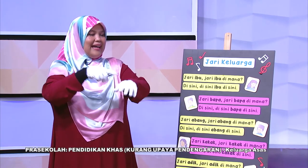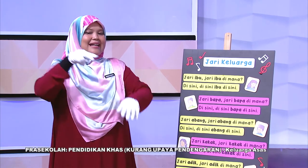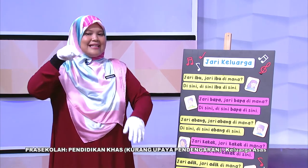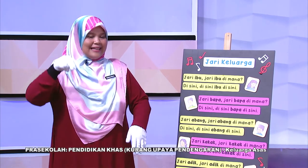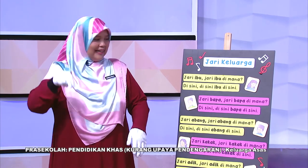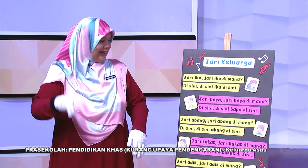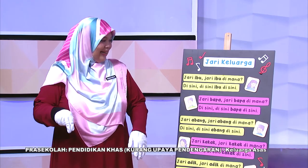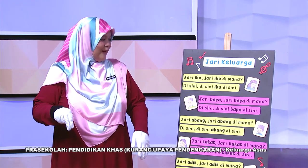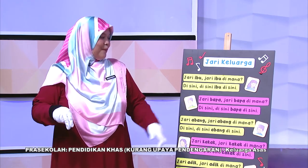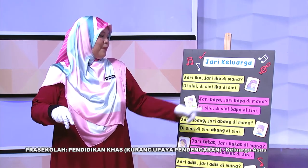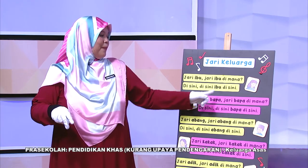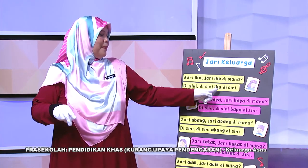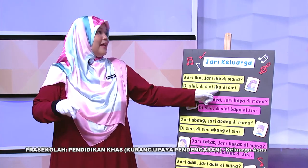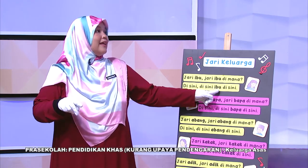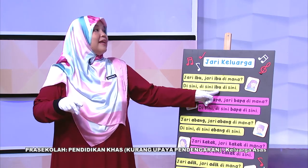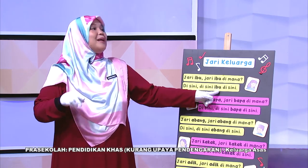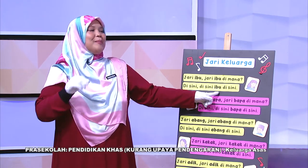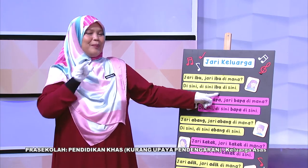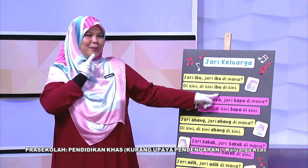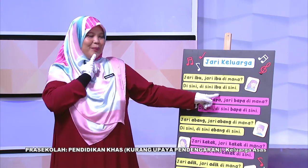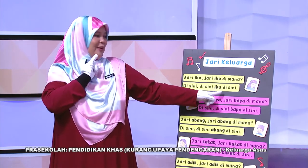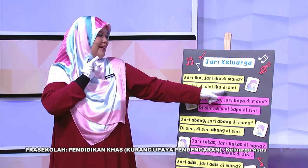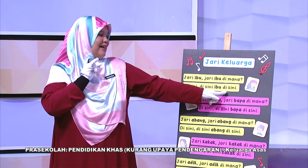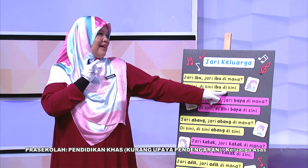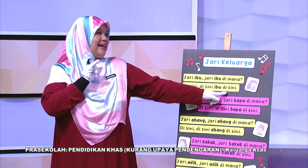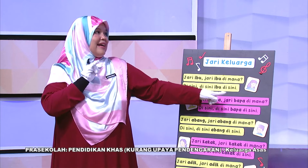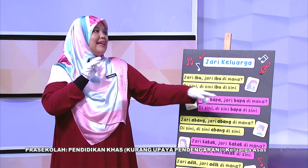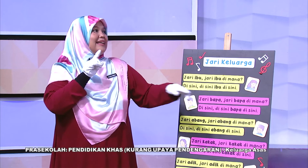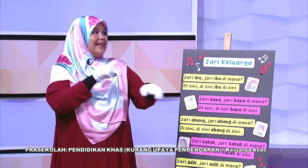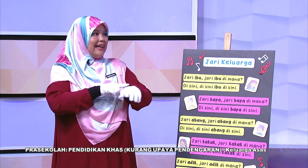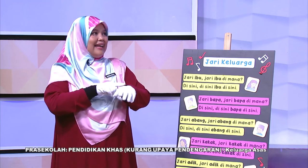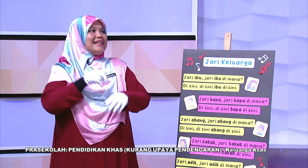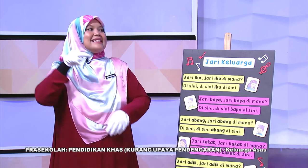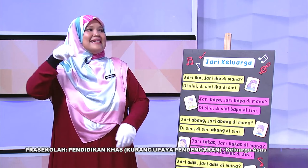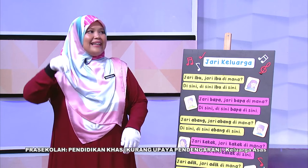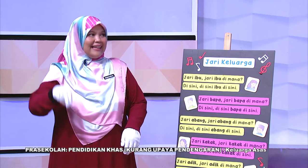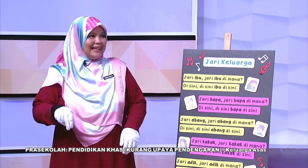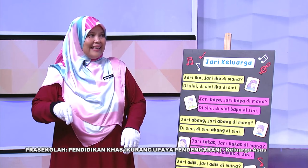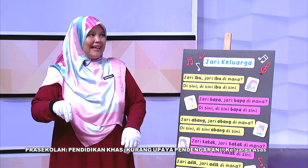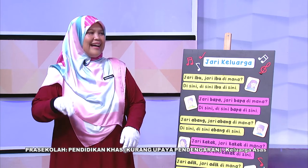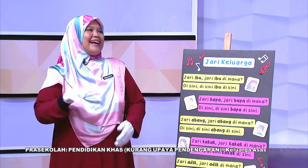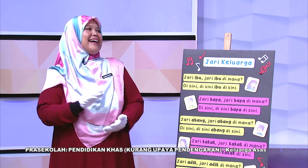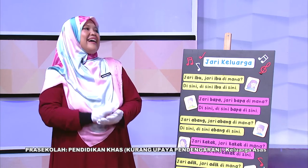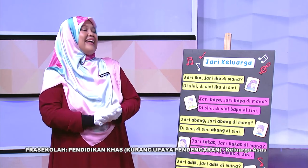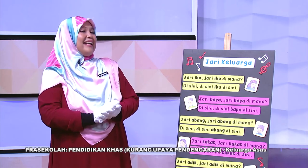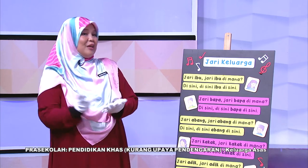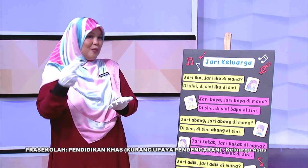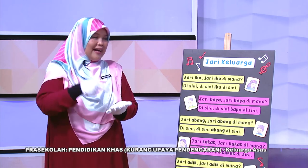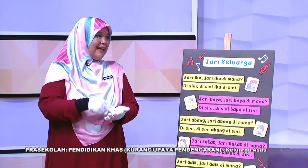sini Ibu di sini exit ulang